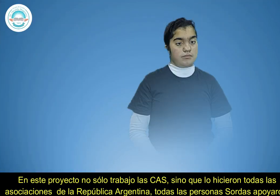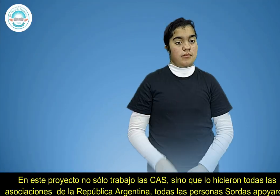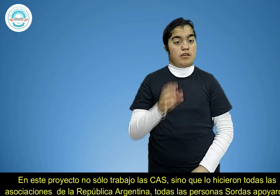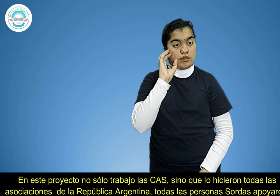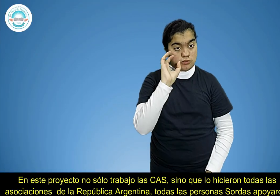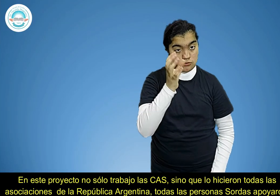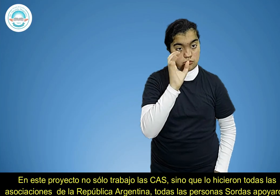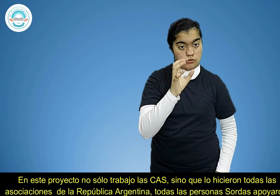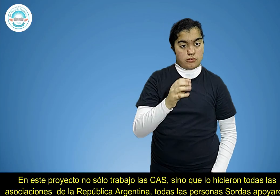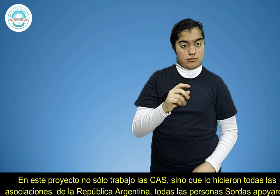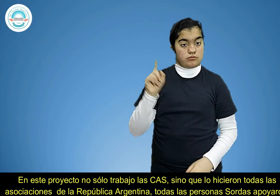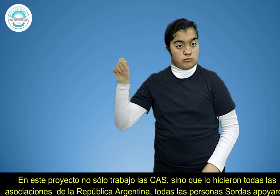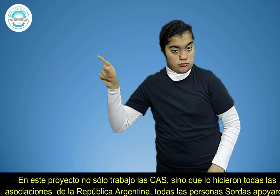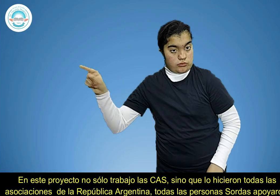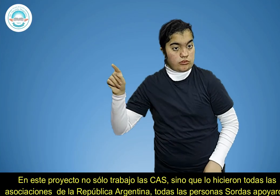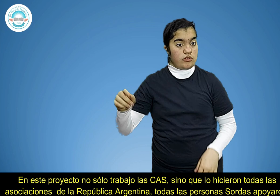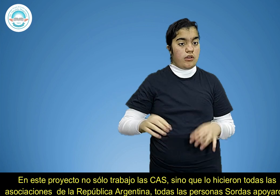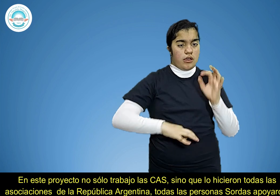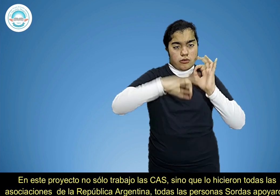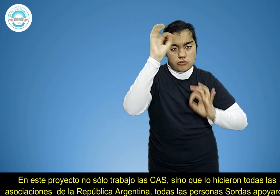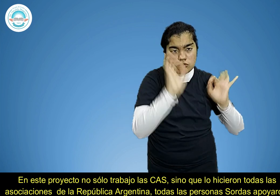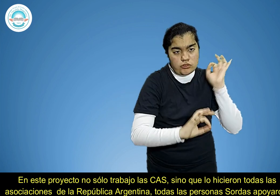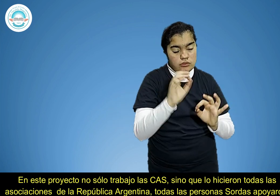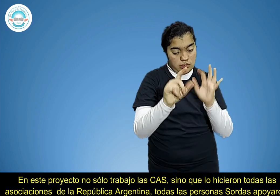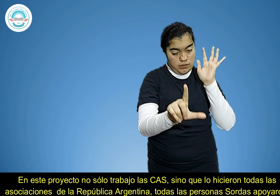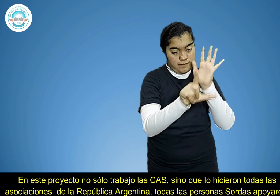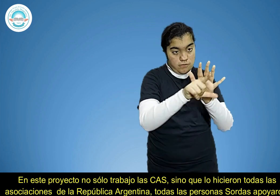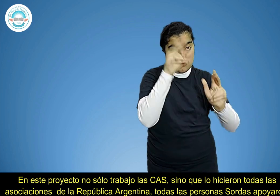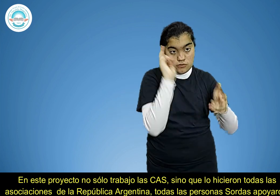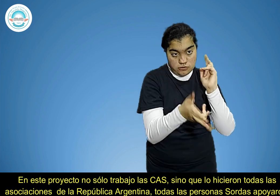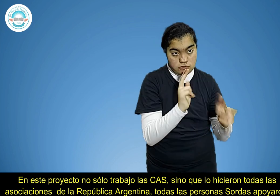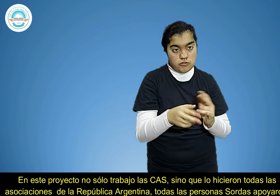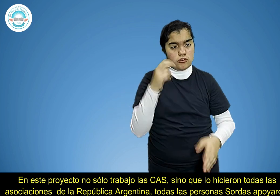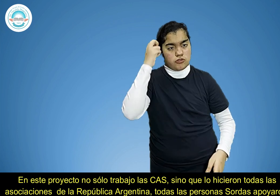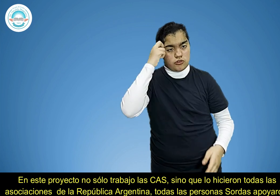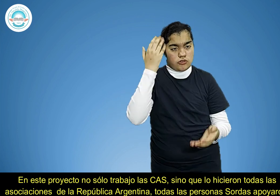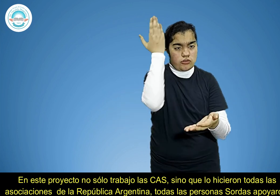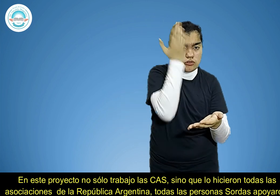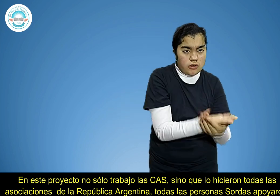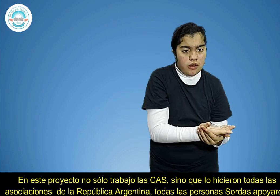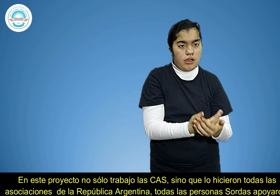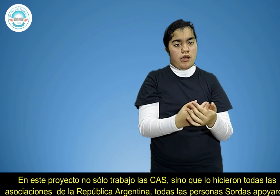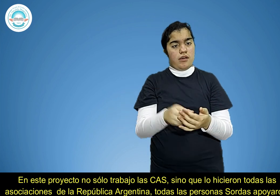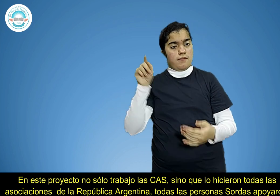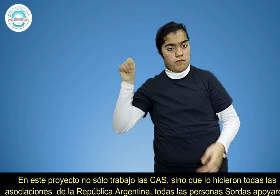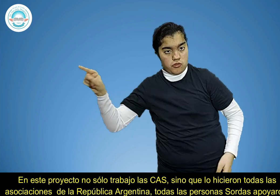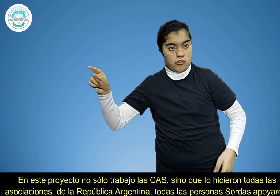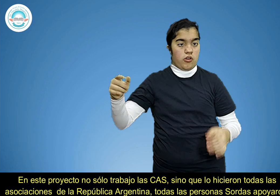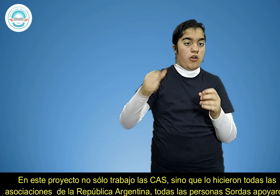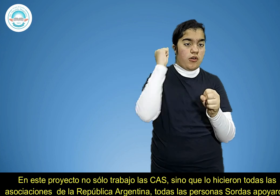En este proyecto, no solo trabajó la CAS, sino que lo hicieron todas las asociaciones de la República